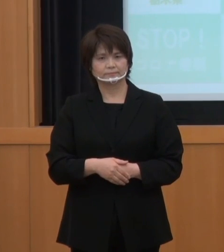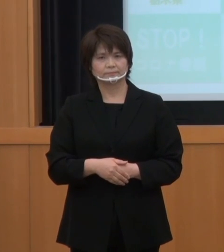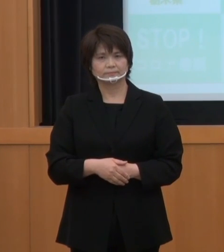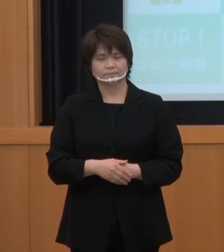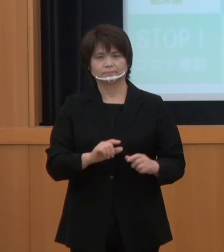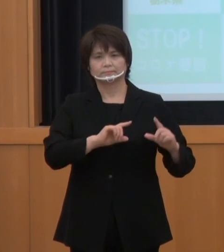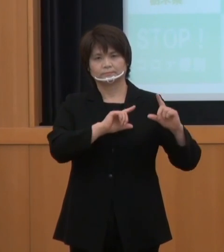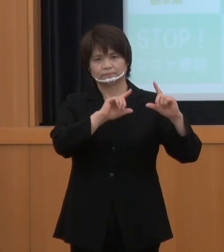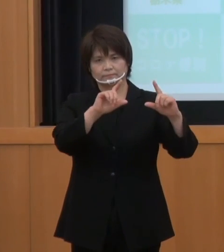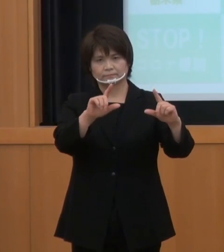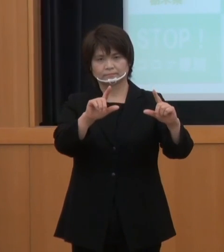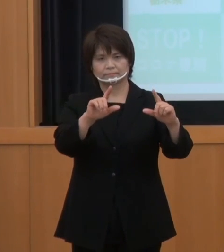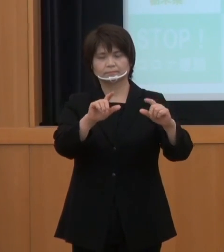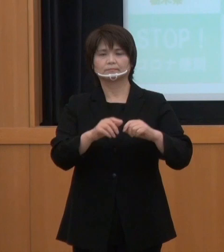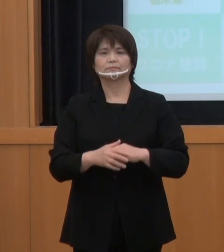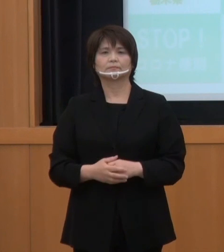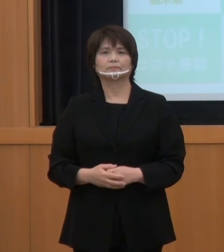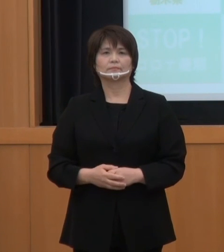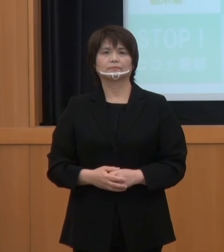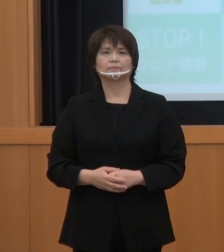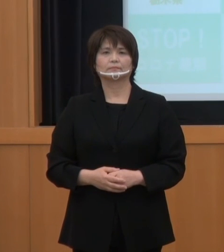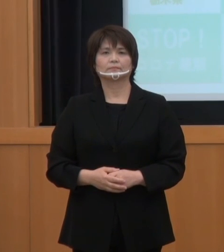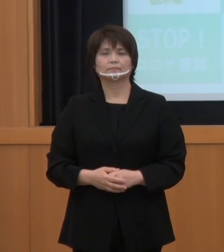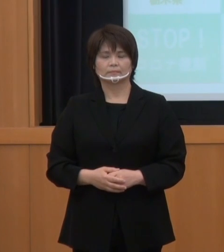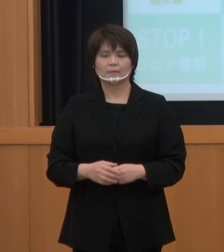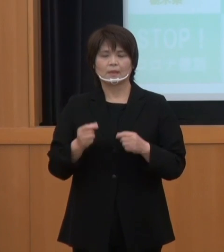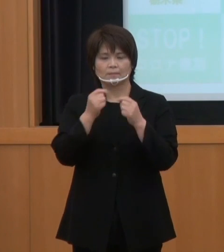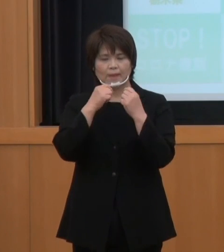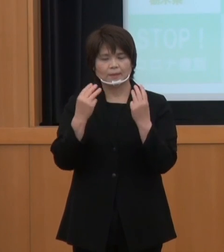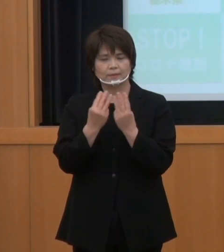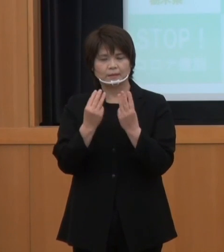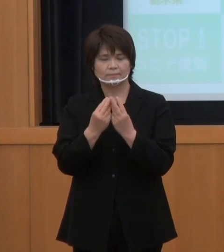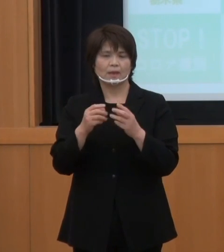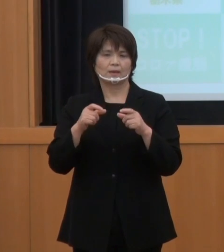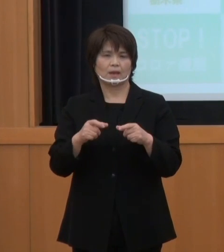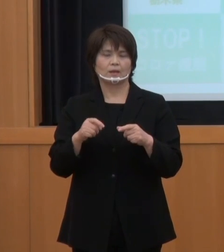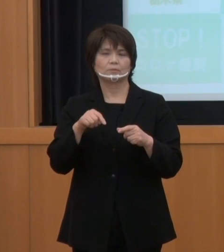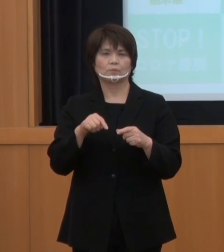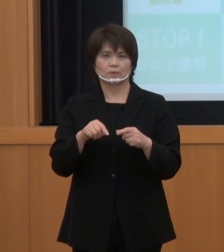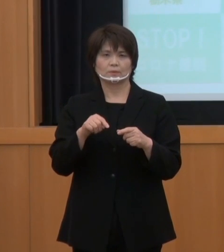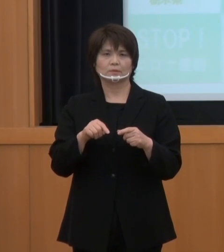はい、マイナンバーカードにつきましては、